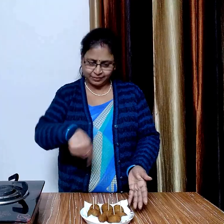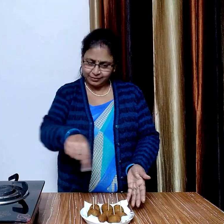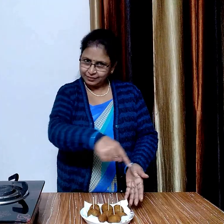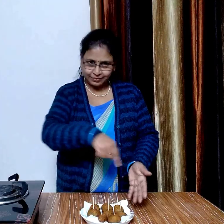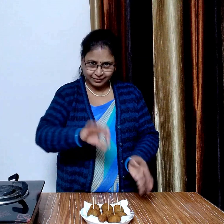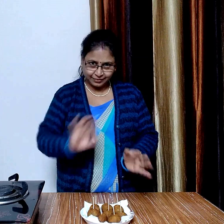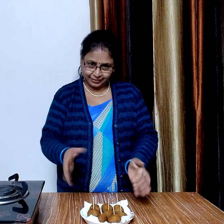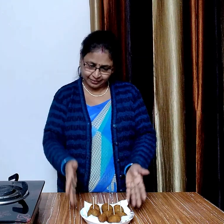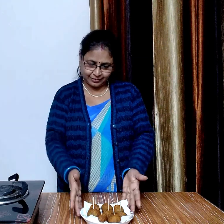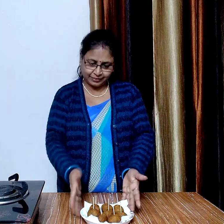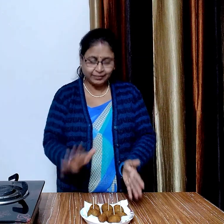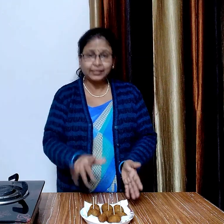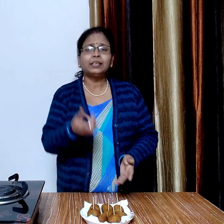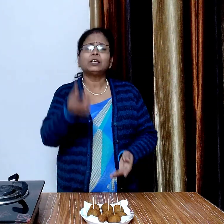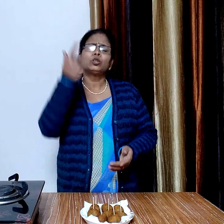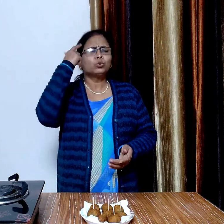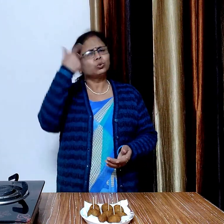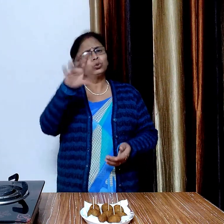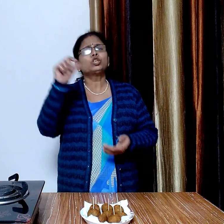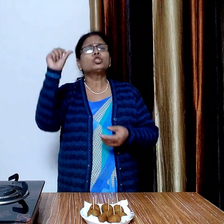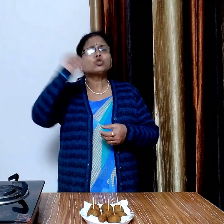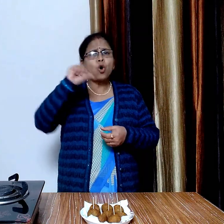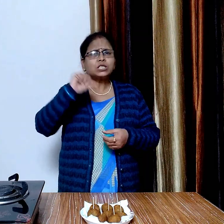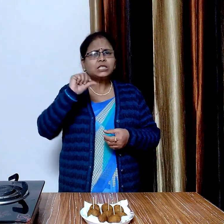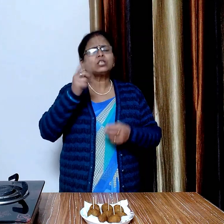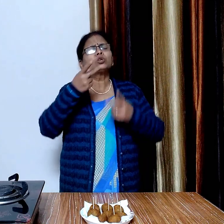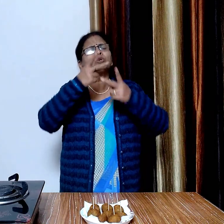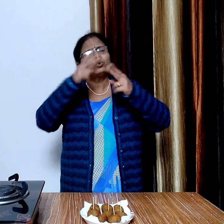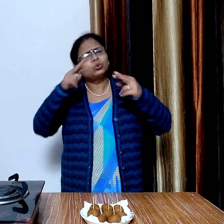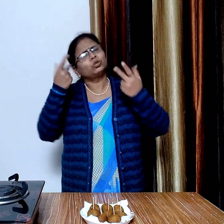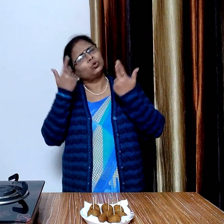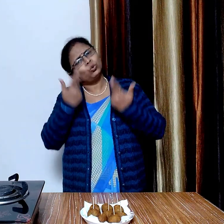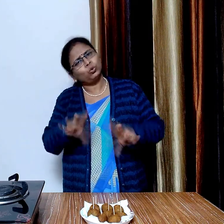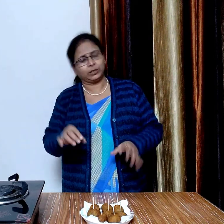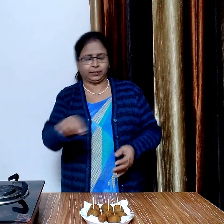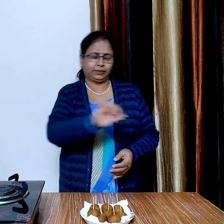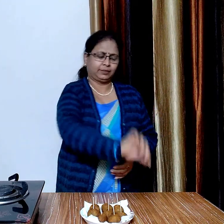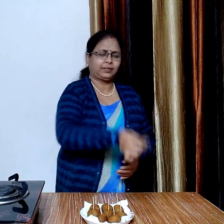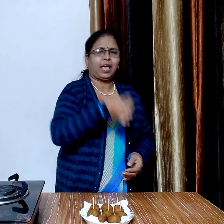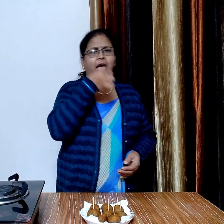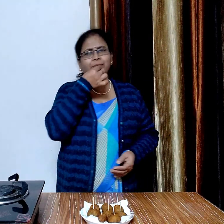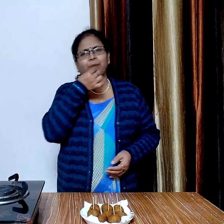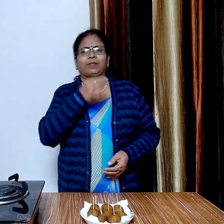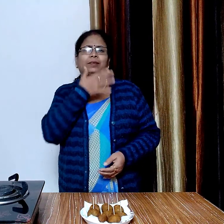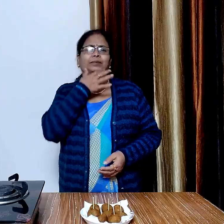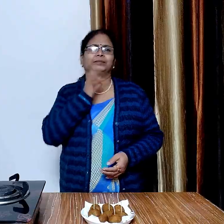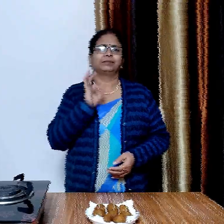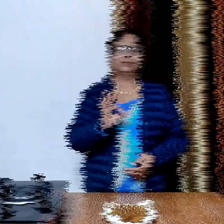पटेटो लोलीपब तयार हैं आप इसे ट्रमेटो केचप या व्योरीज किसी के साथ भी सर्फ कर सकते हैं